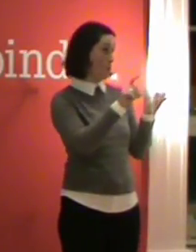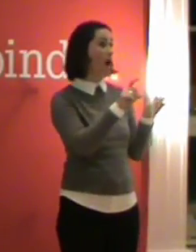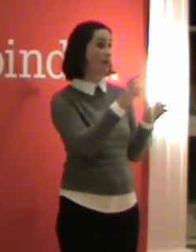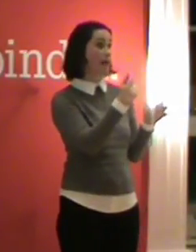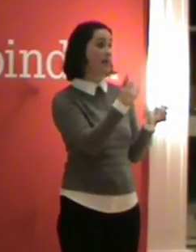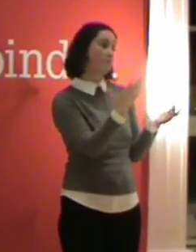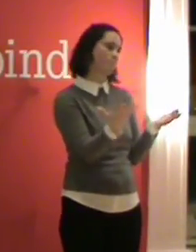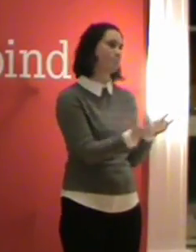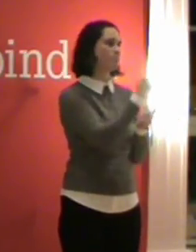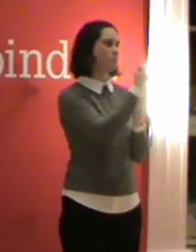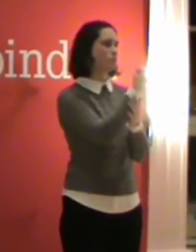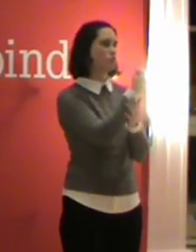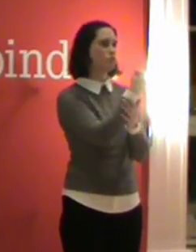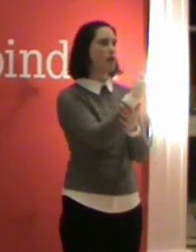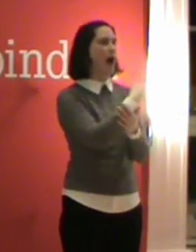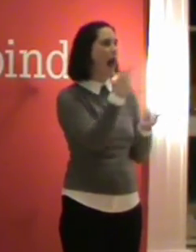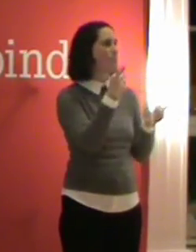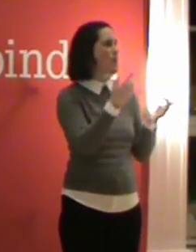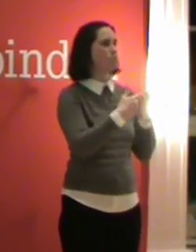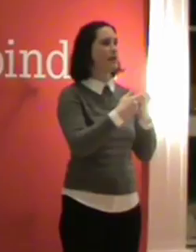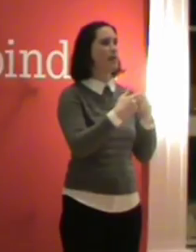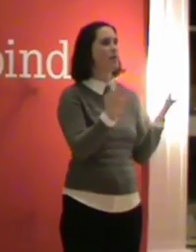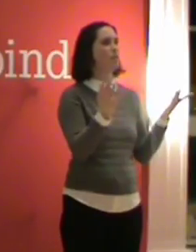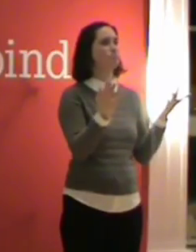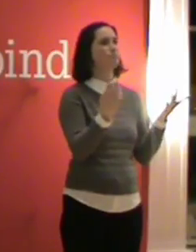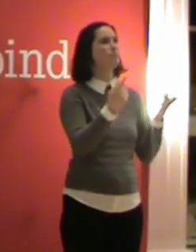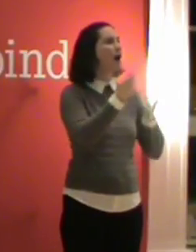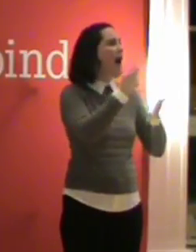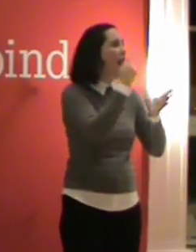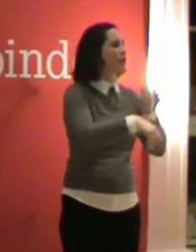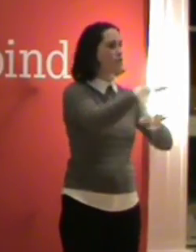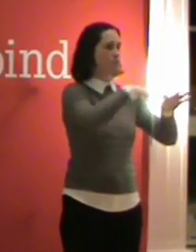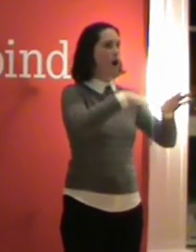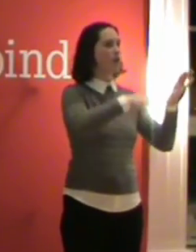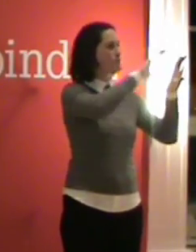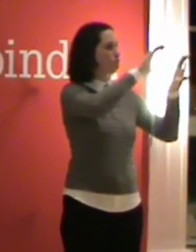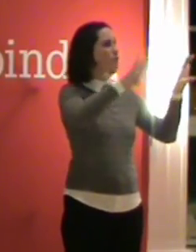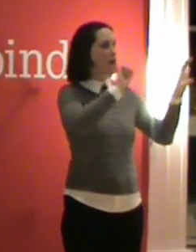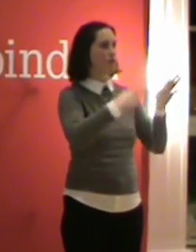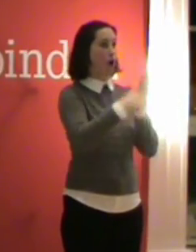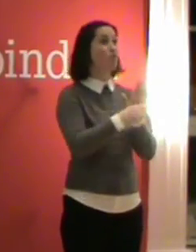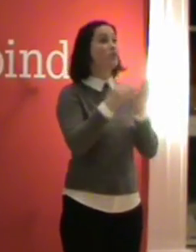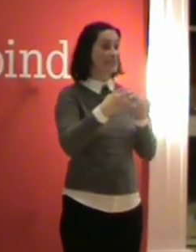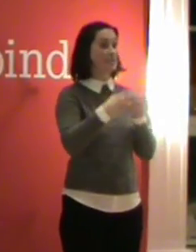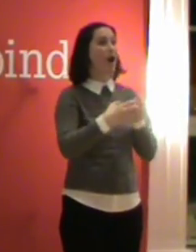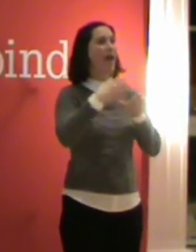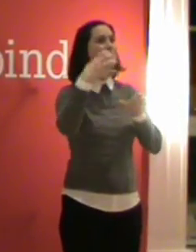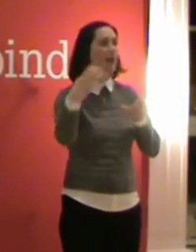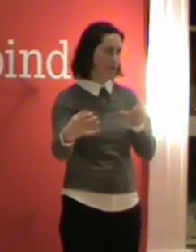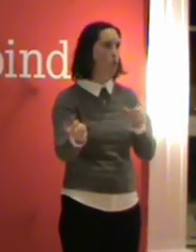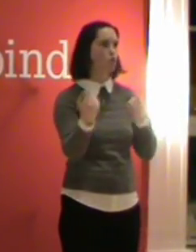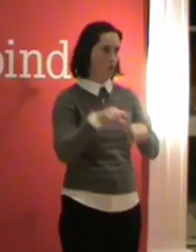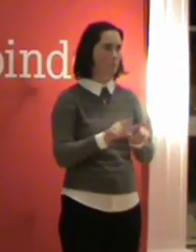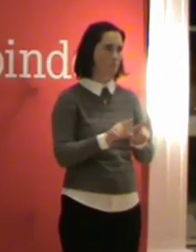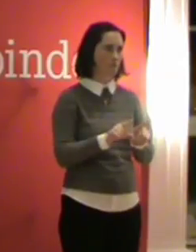Die sind gelistet in allen größeren umliegenden Märkten und die bauen jetzt noch aus. Also das ist eine Nummer,